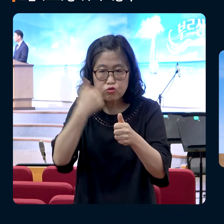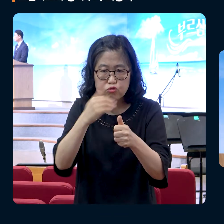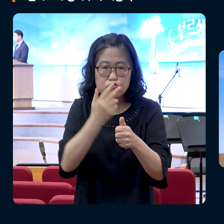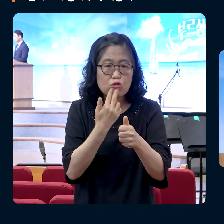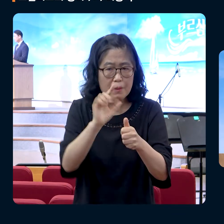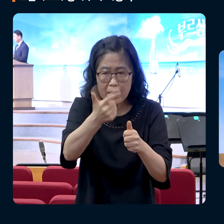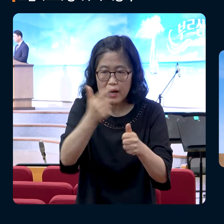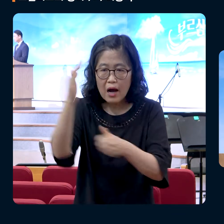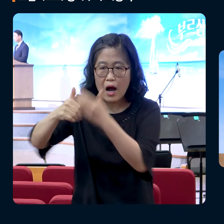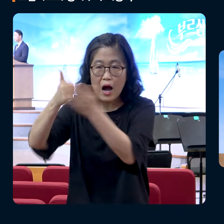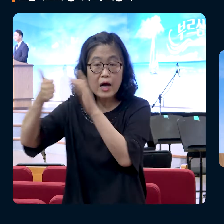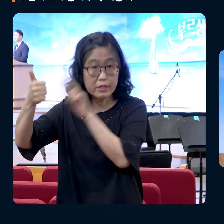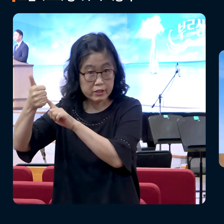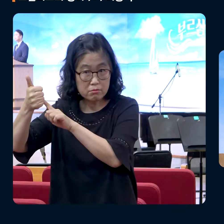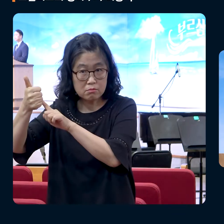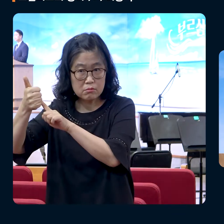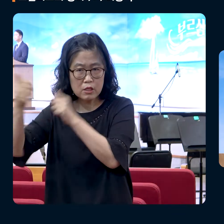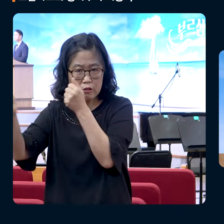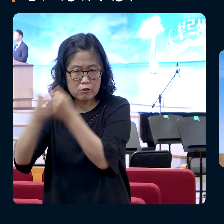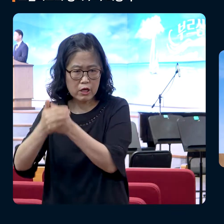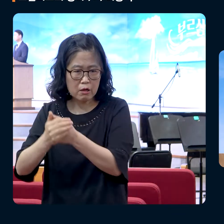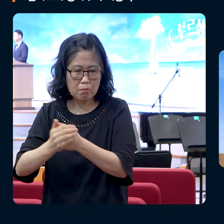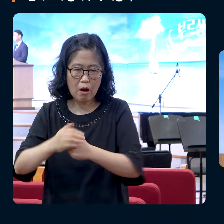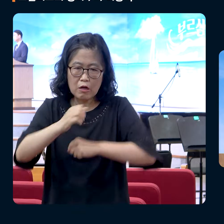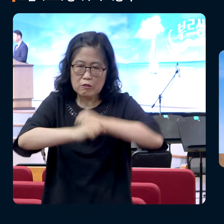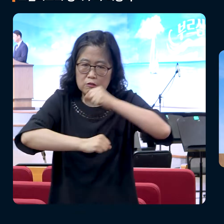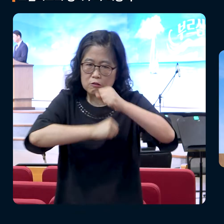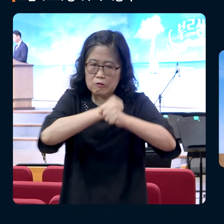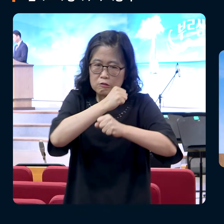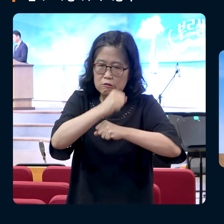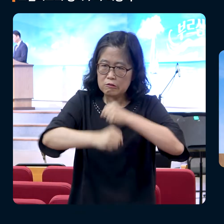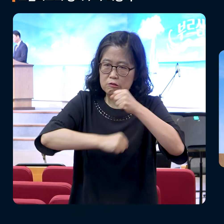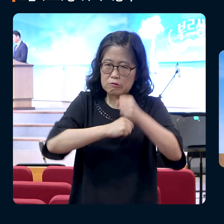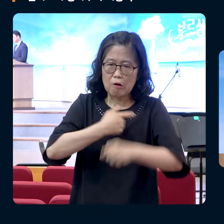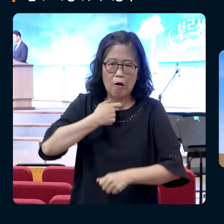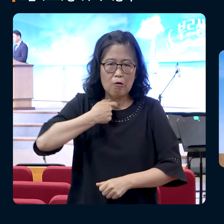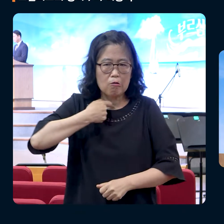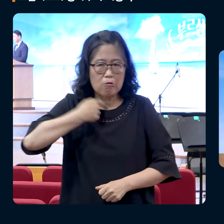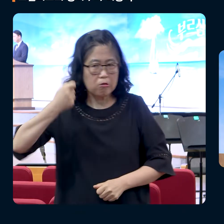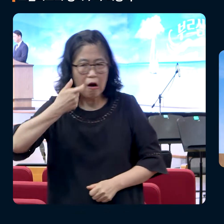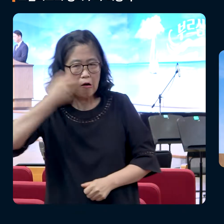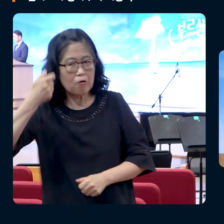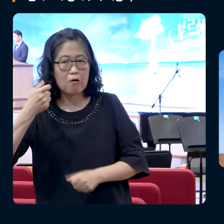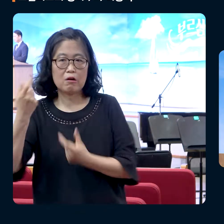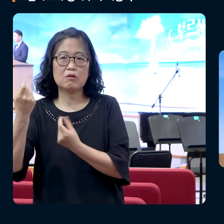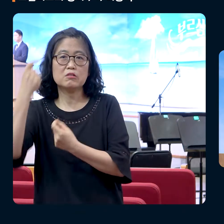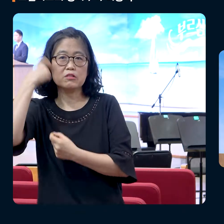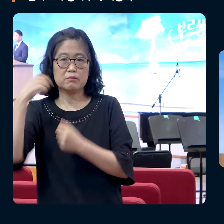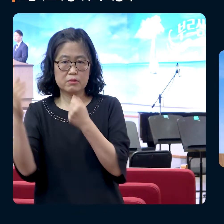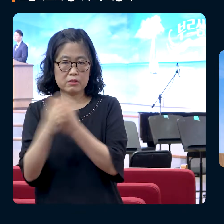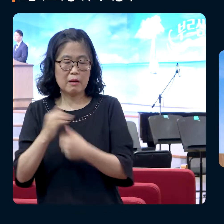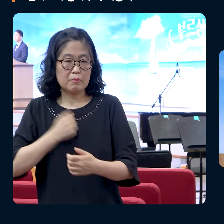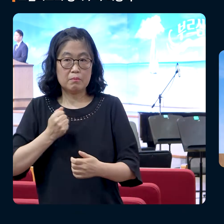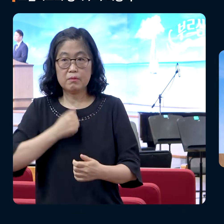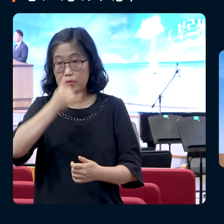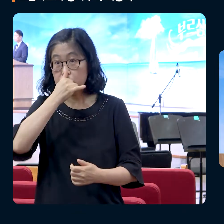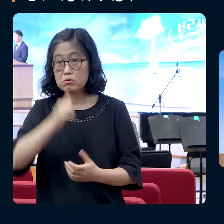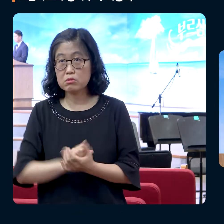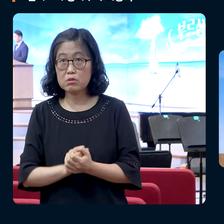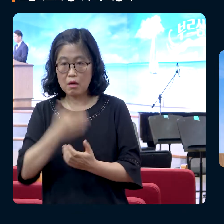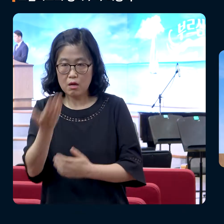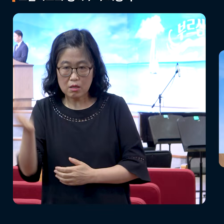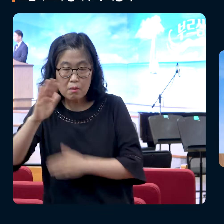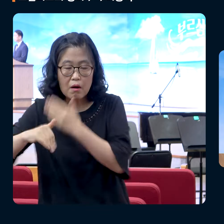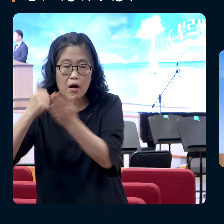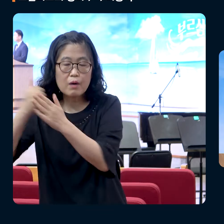왜냐하면 우리의 자유를 속박당하는 것 같은 그런 기분이 들기 때문입니다. 하지만 하나님은 그분의 주권을